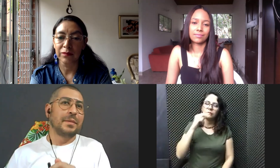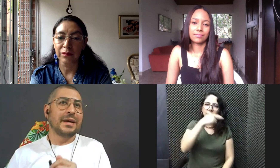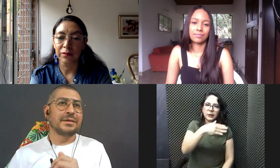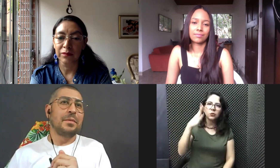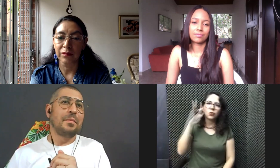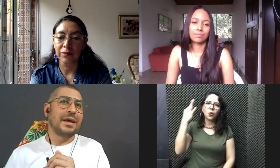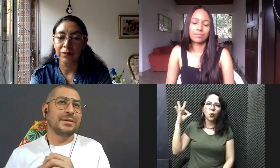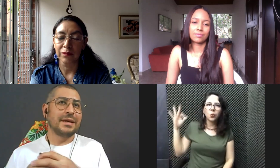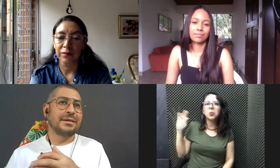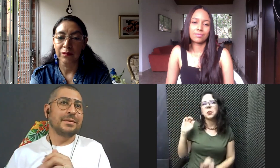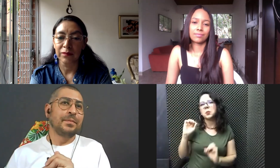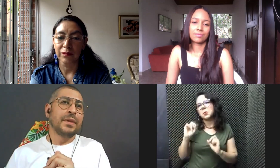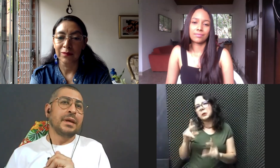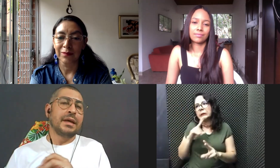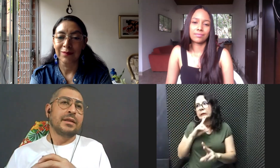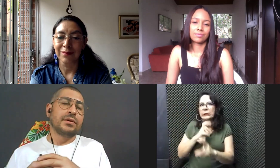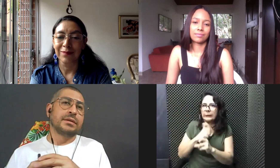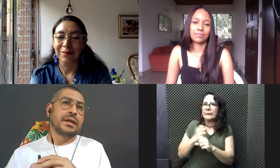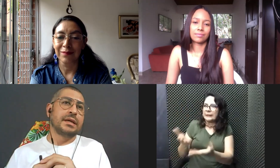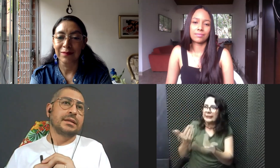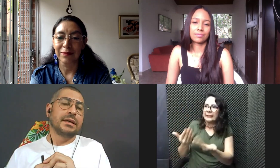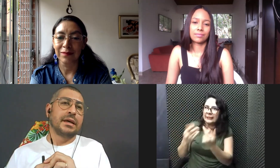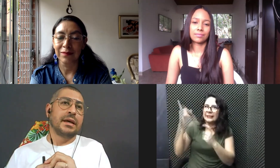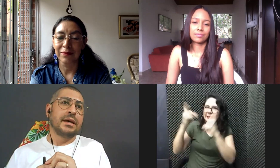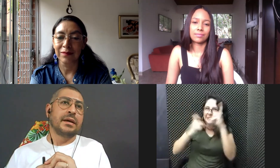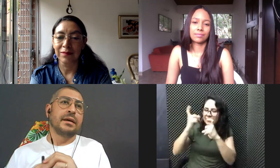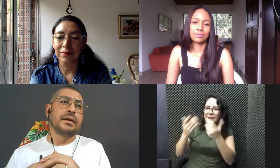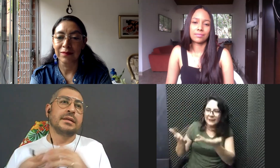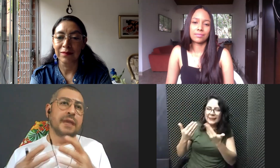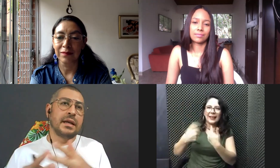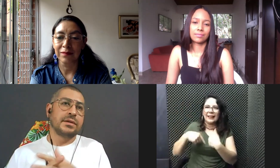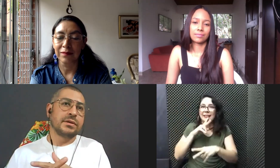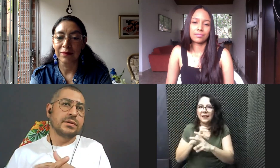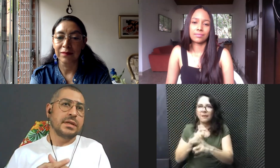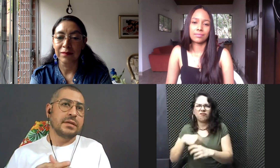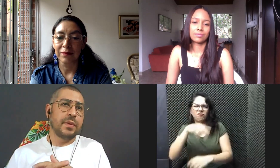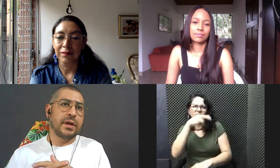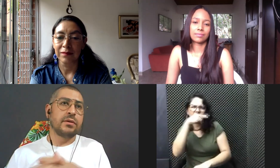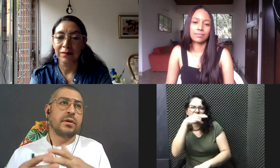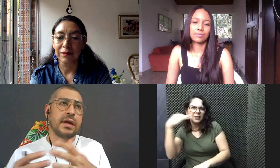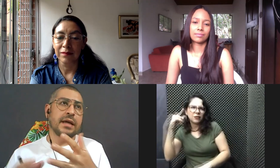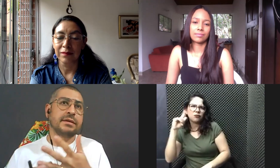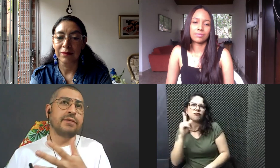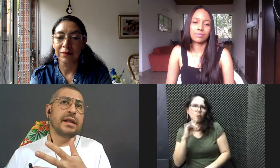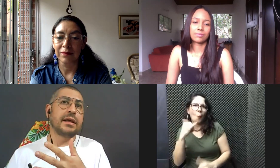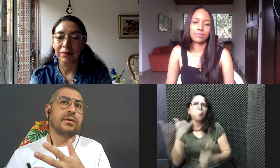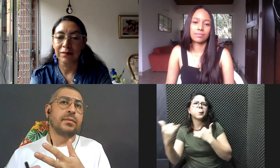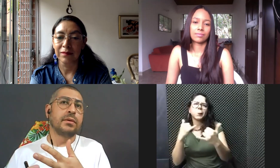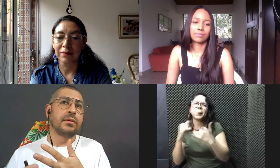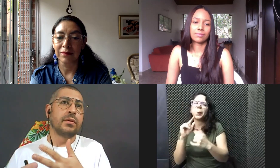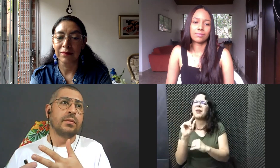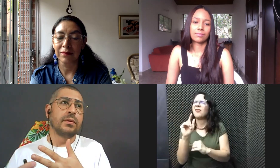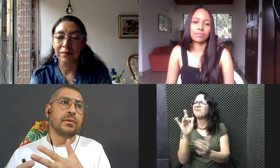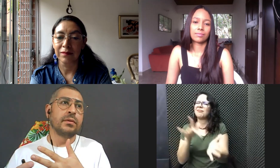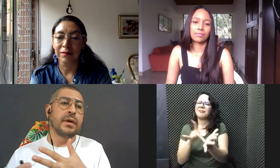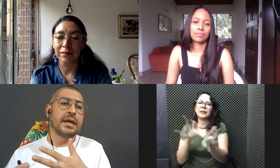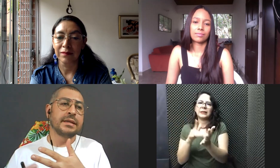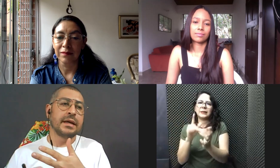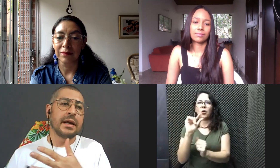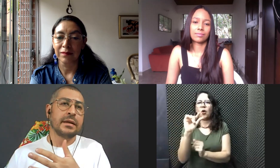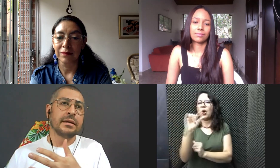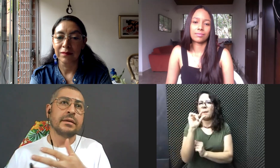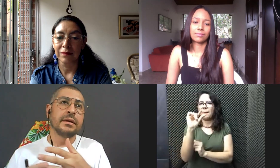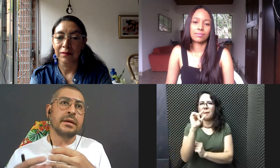es más complejo, ¿cierto? Entonces, se han hecho cositas, pero todavía hace falta como